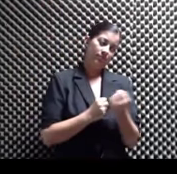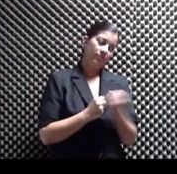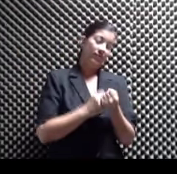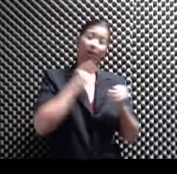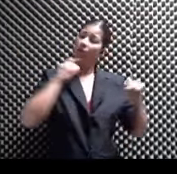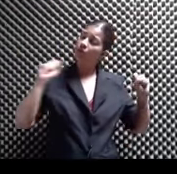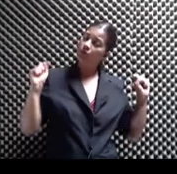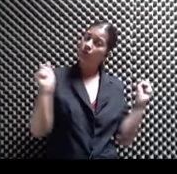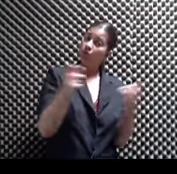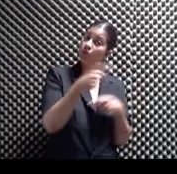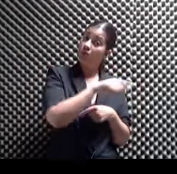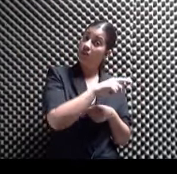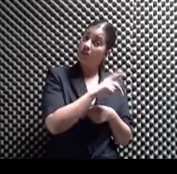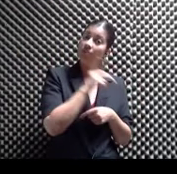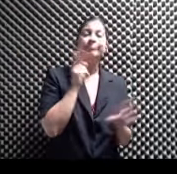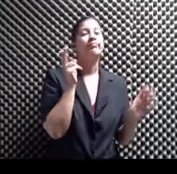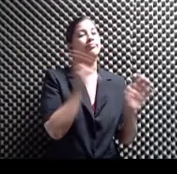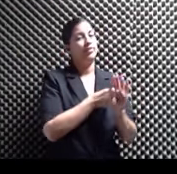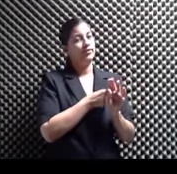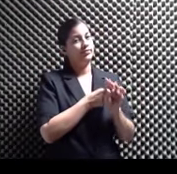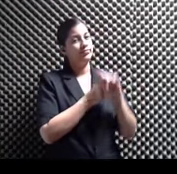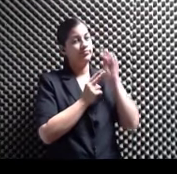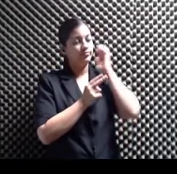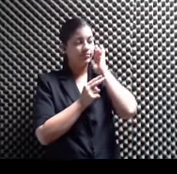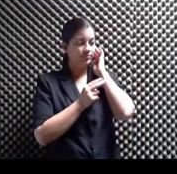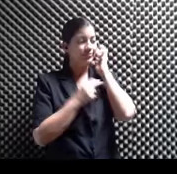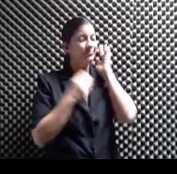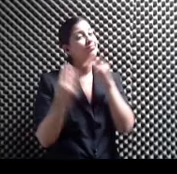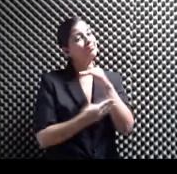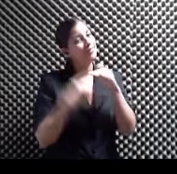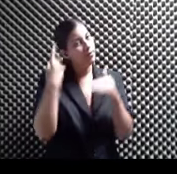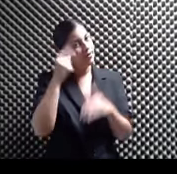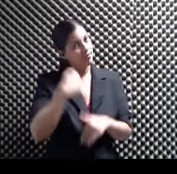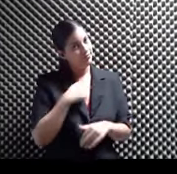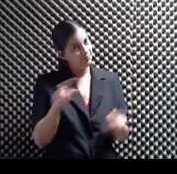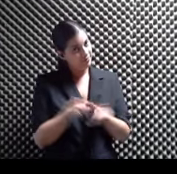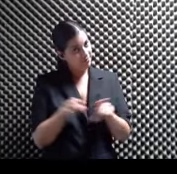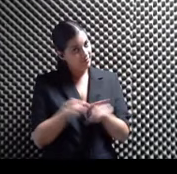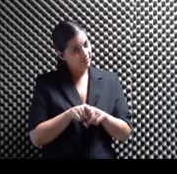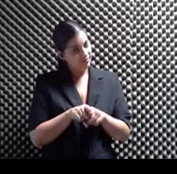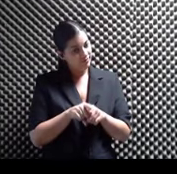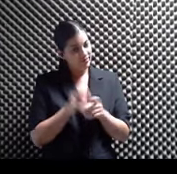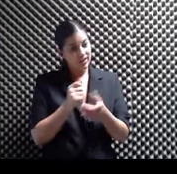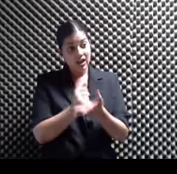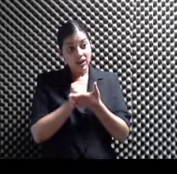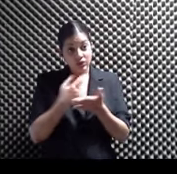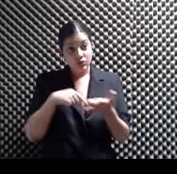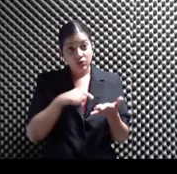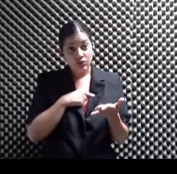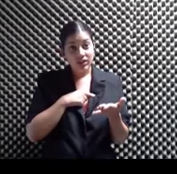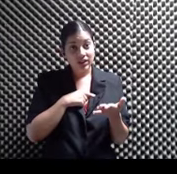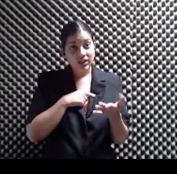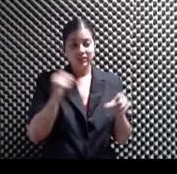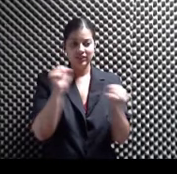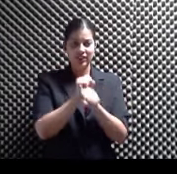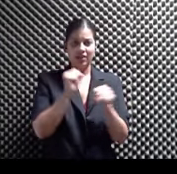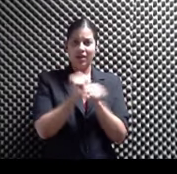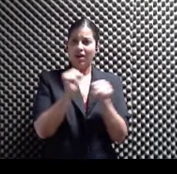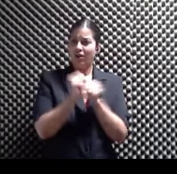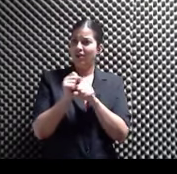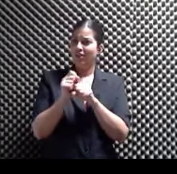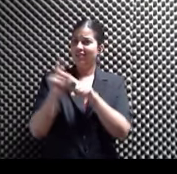esas personas son parte para mí, pues, esenciales también, porque nos ayudan a llevar nuestro trabajo a otros lugares. O sea, no